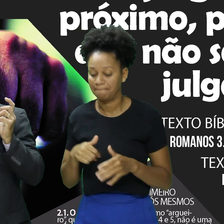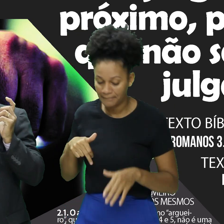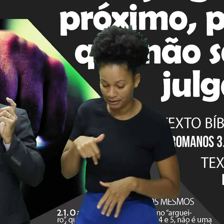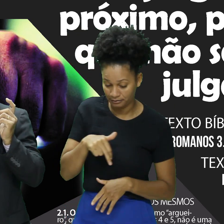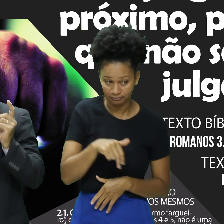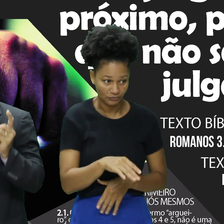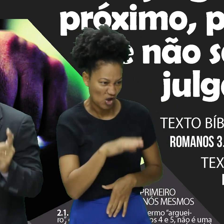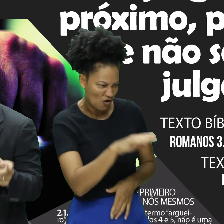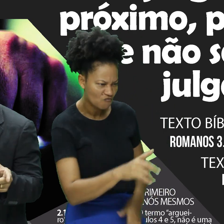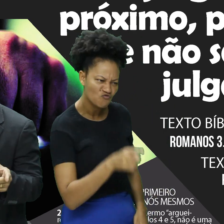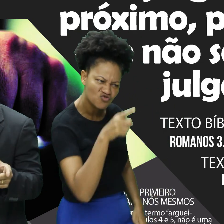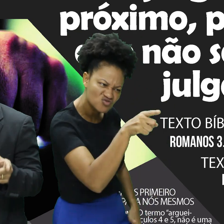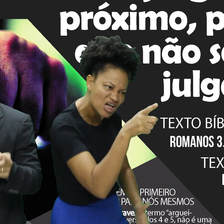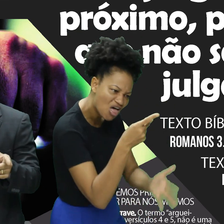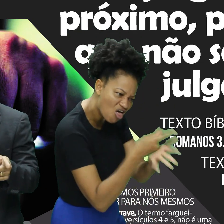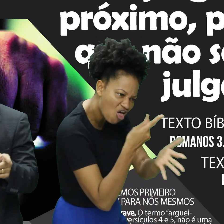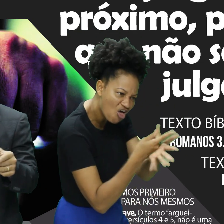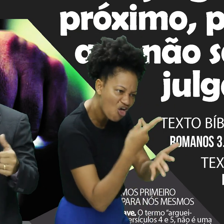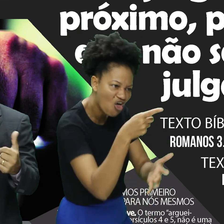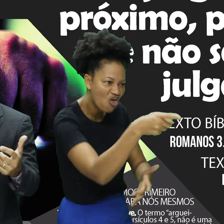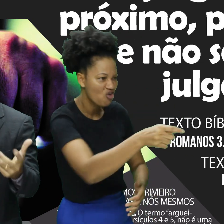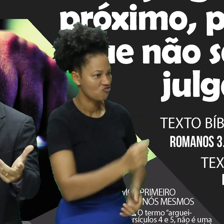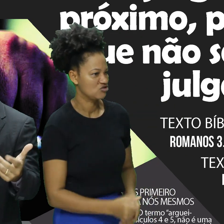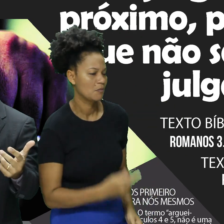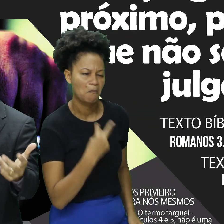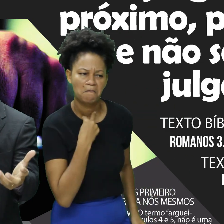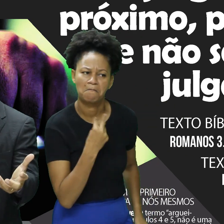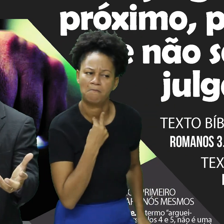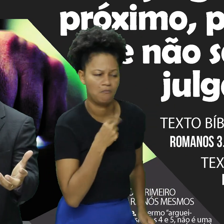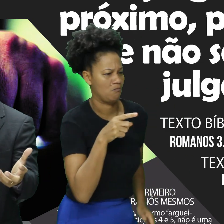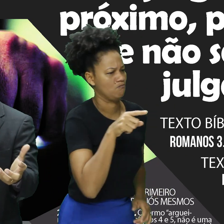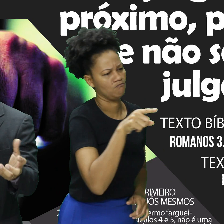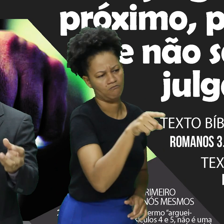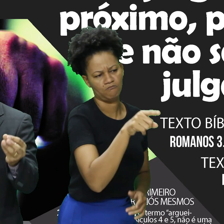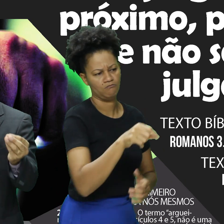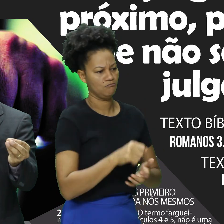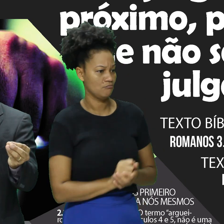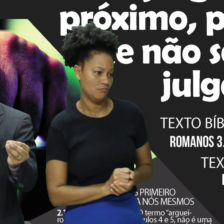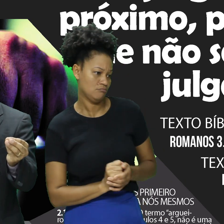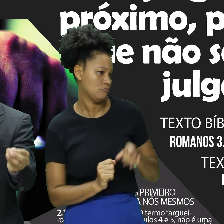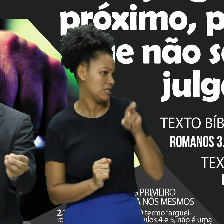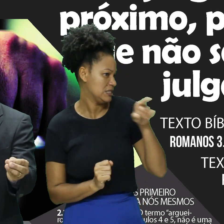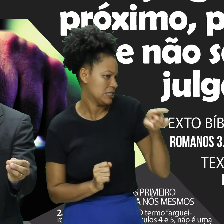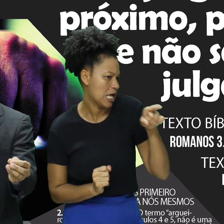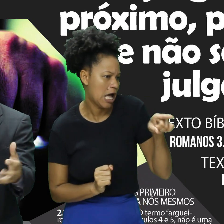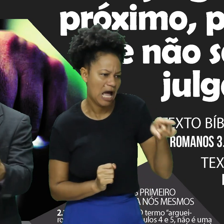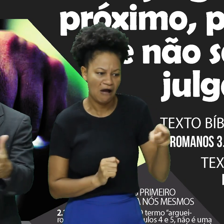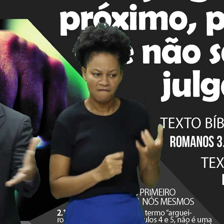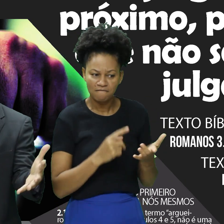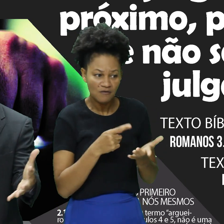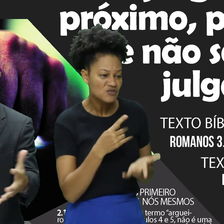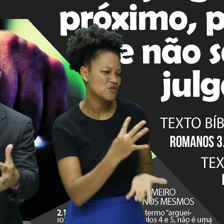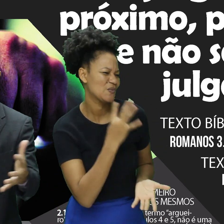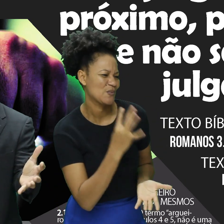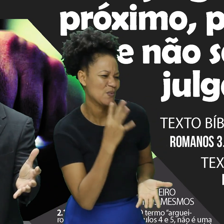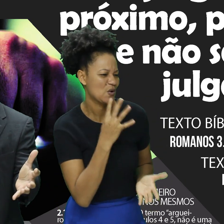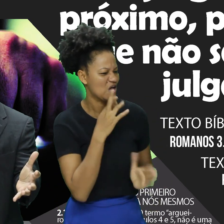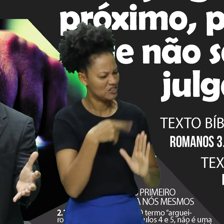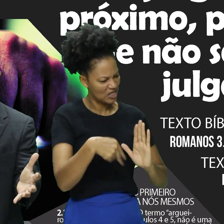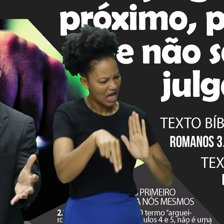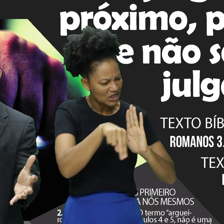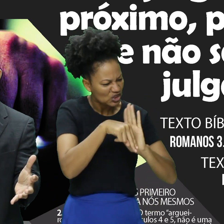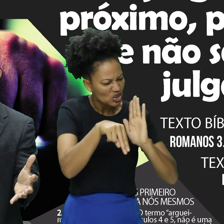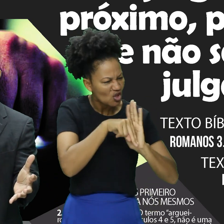olha, você errou ali, você não deveria ter feito aquele procedimento, você não conhece as